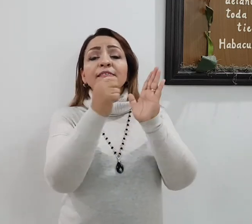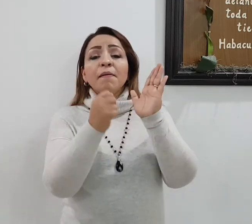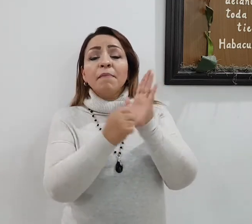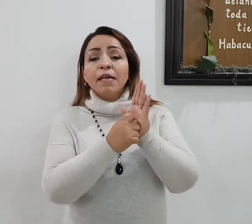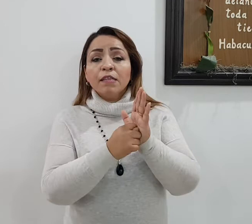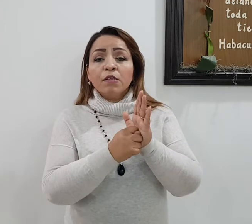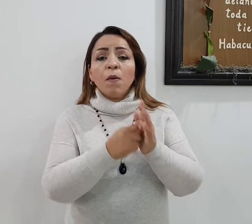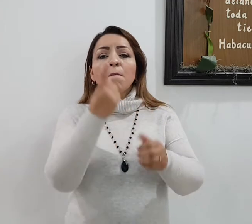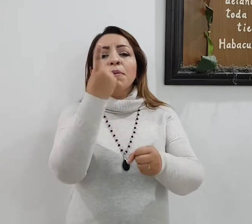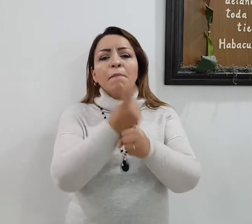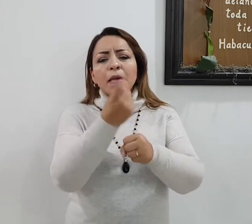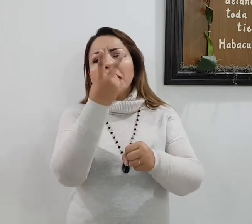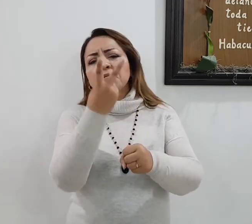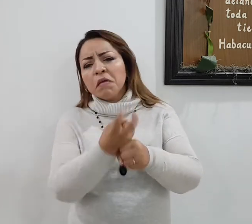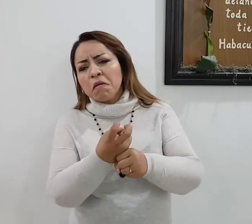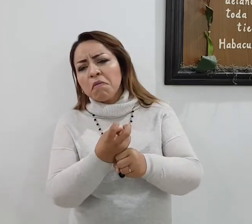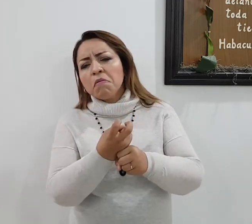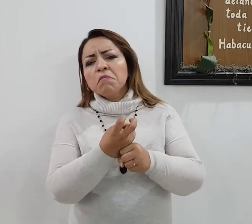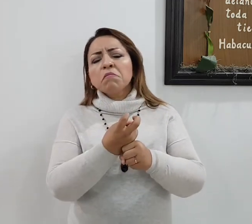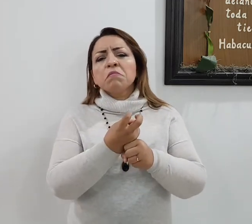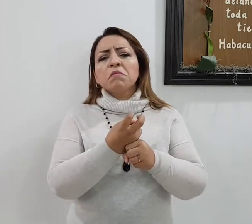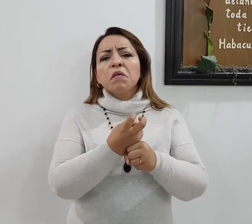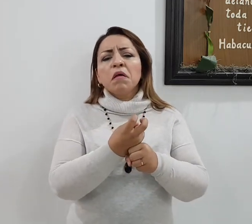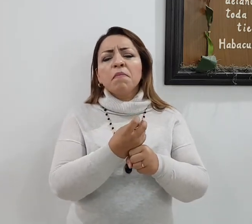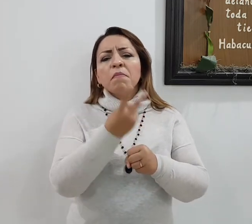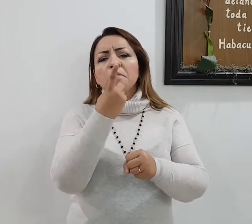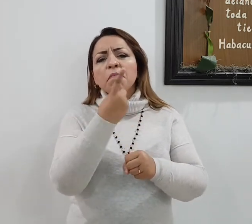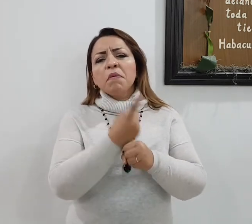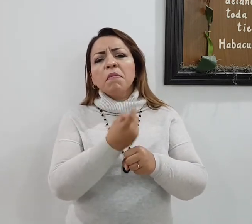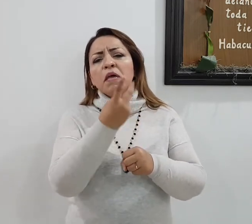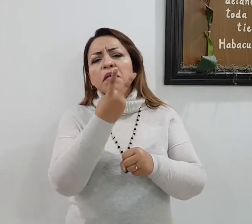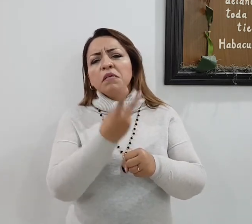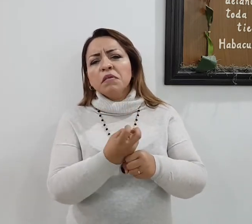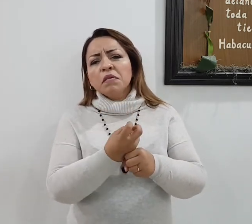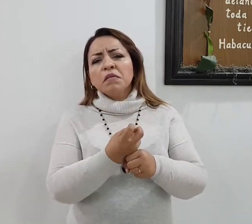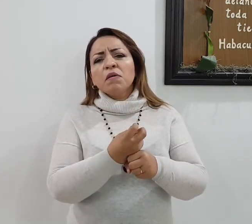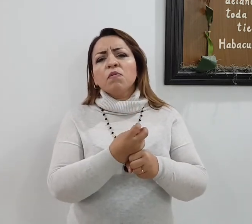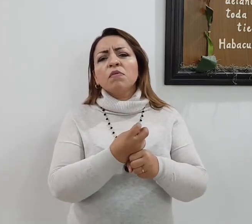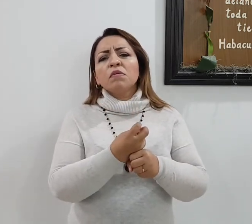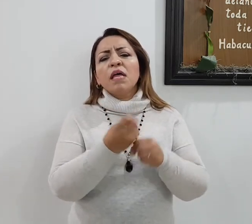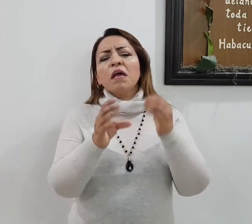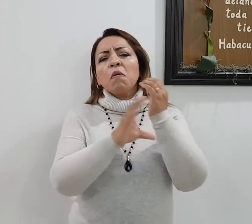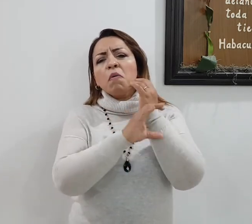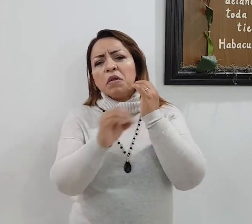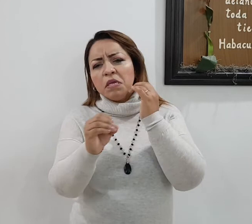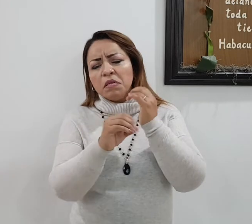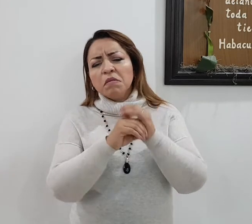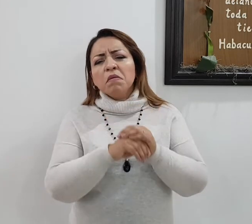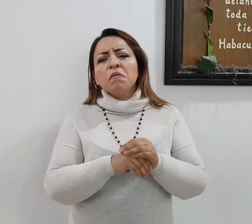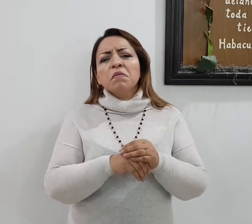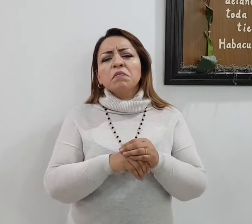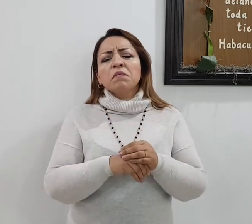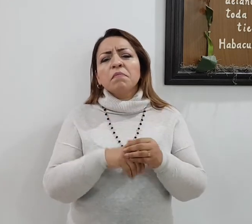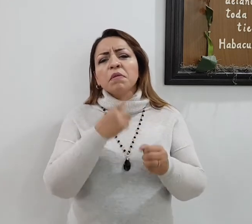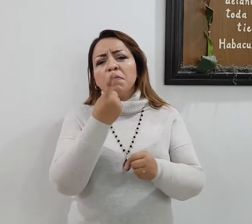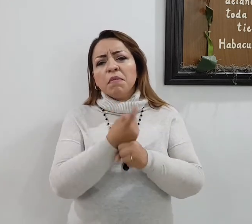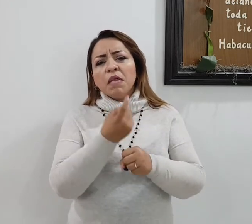Crónicas, Reyes, Corintios. Todavía no llego a Juan, porque Juan lo reservé para otro.